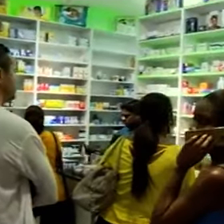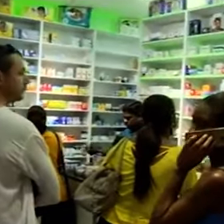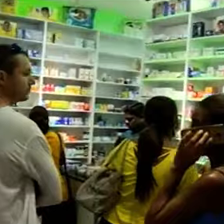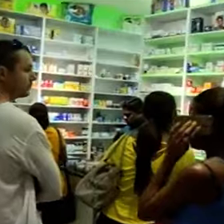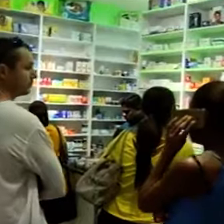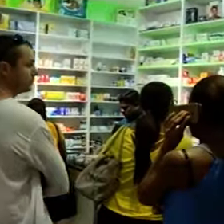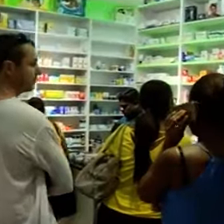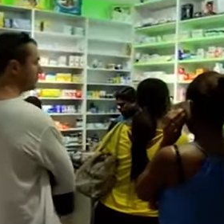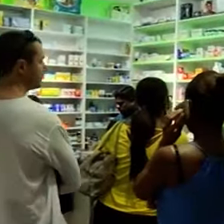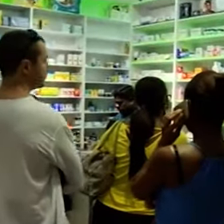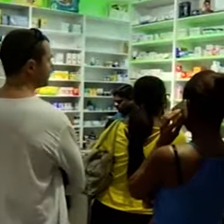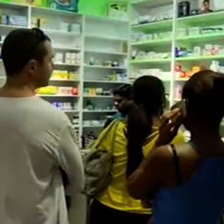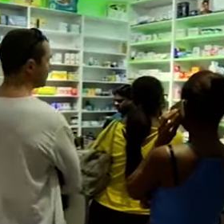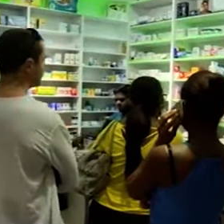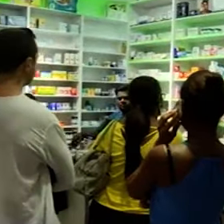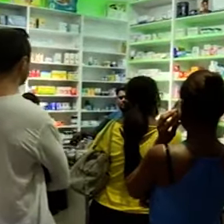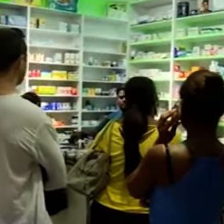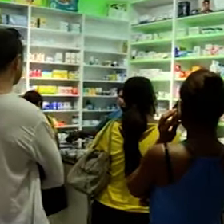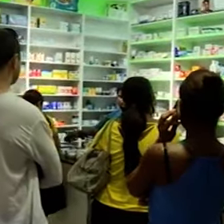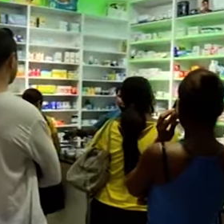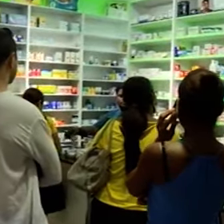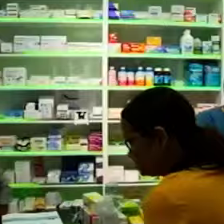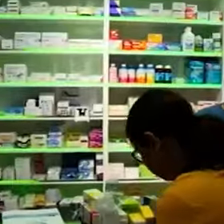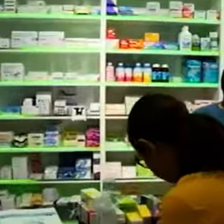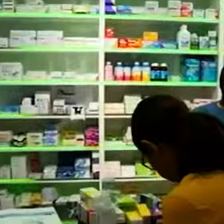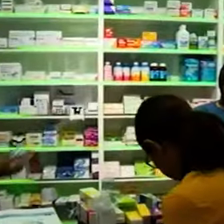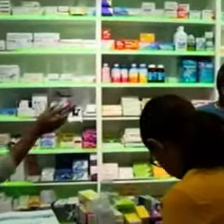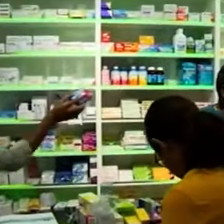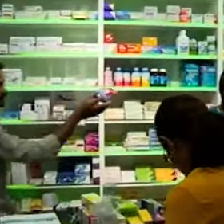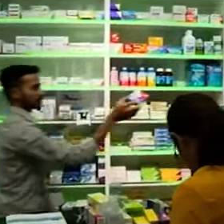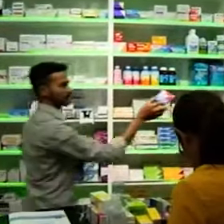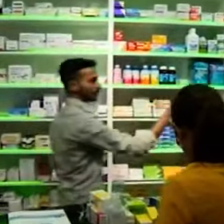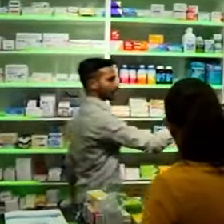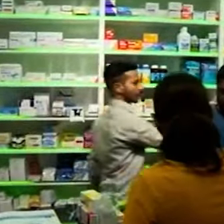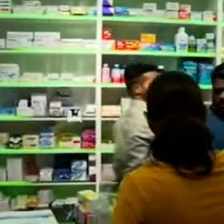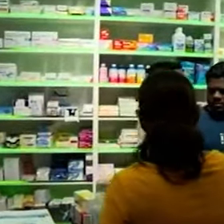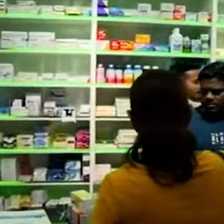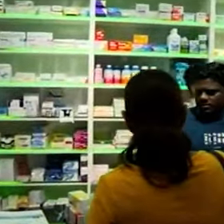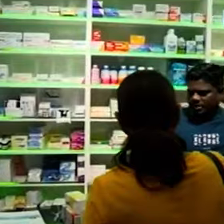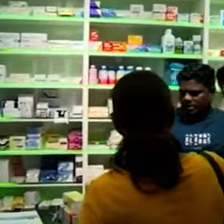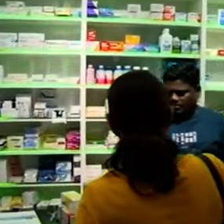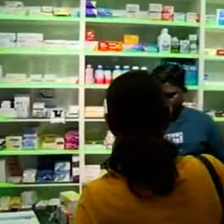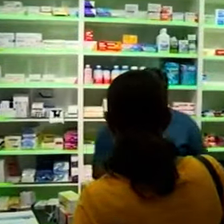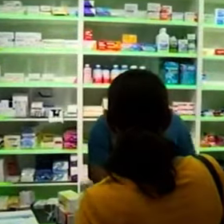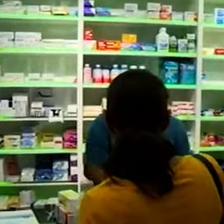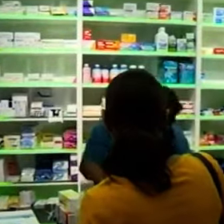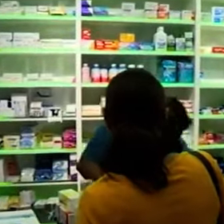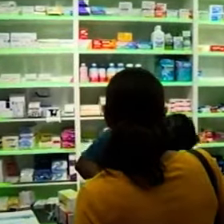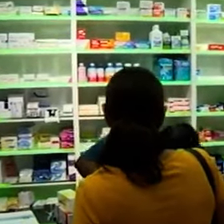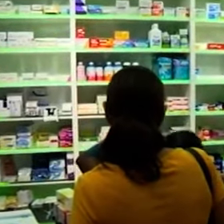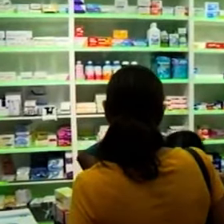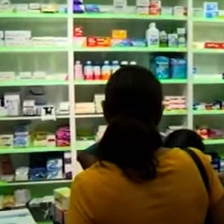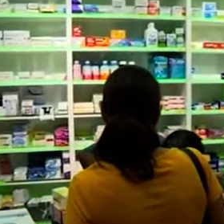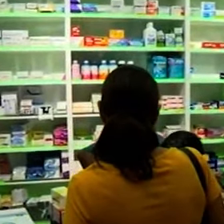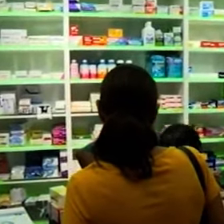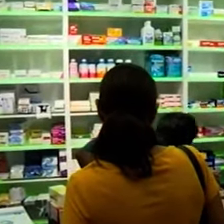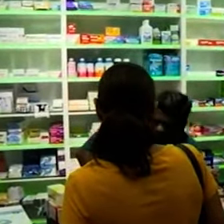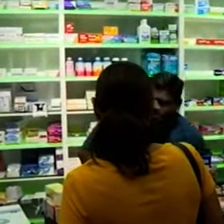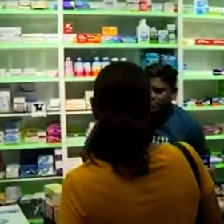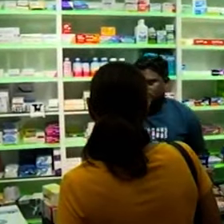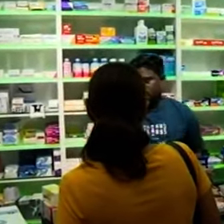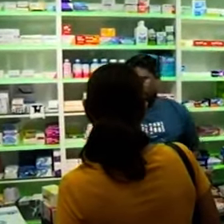tisane côte dofé pharmacie dit mon type continuellement road hand sanitizer masque. Et là, nous